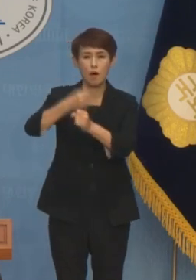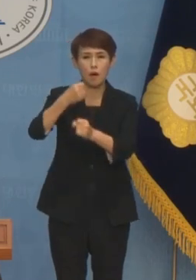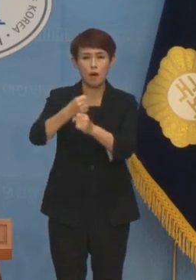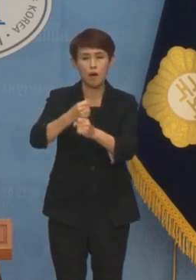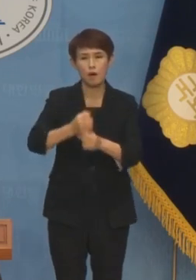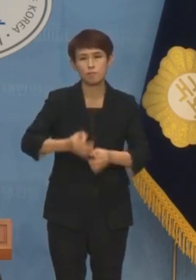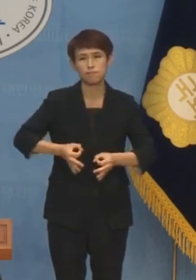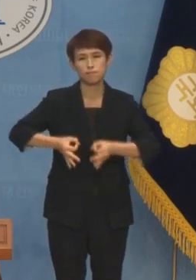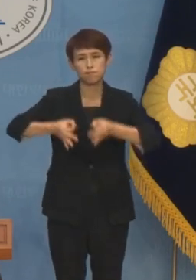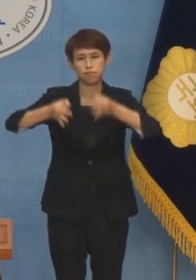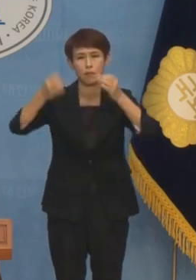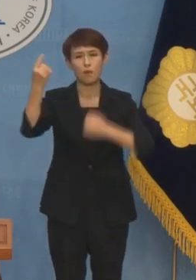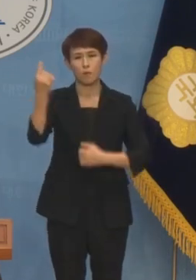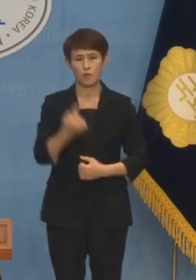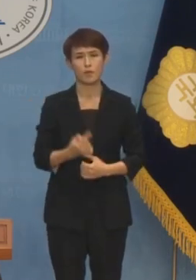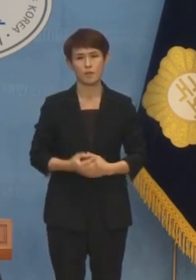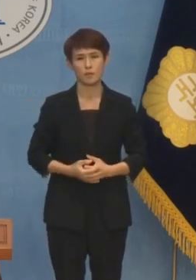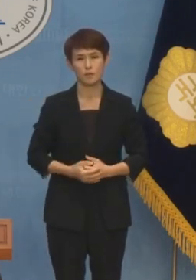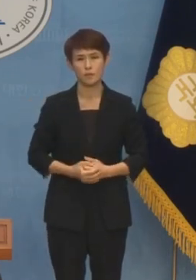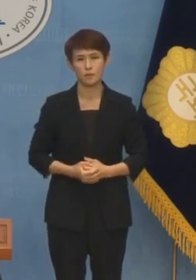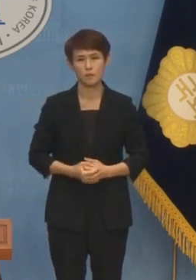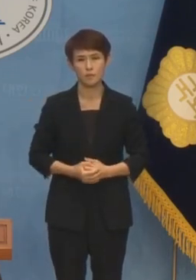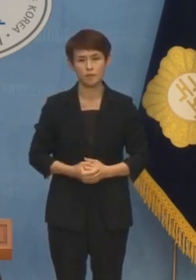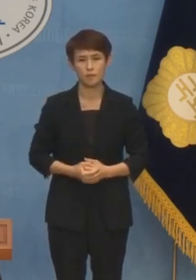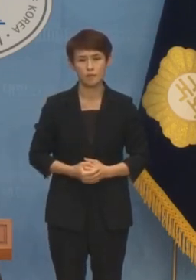가파르게 오를 것이라는 전망이 나왔습니다.